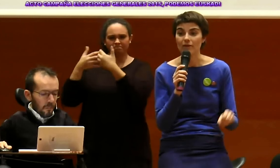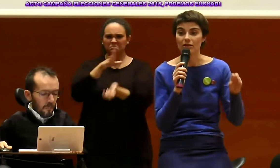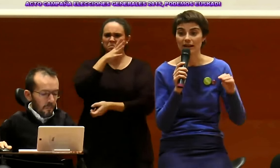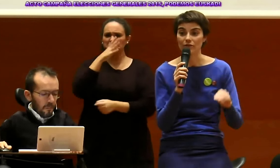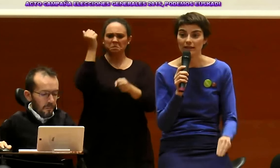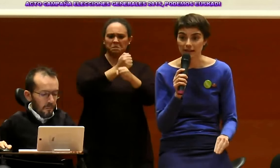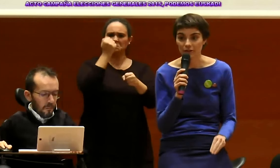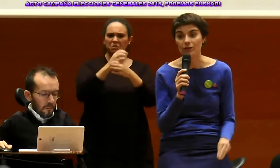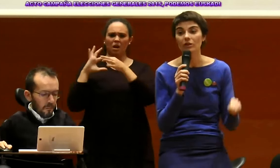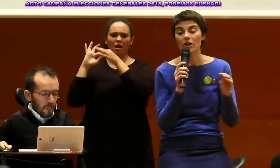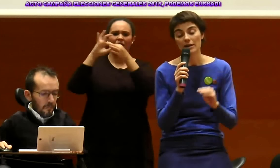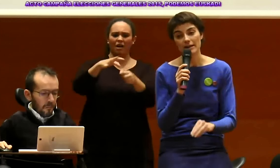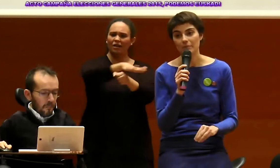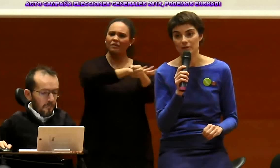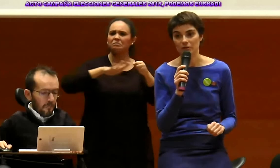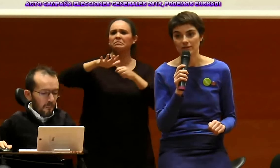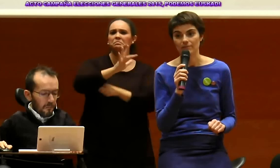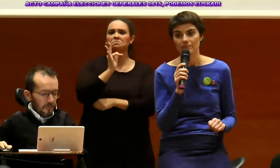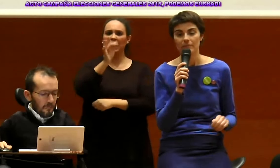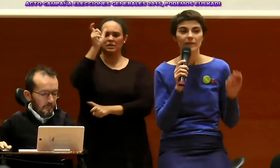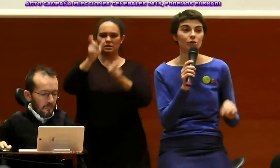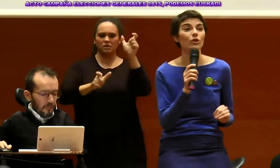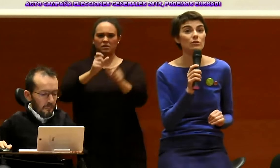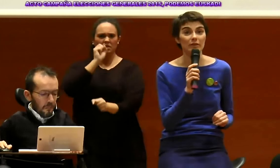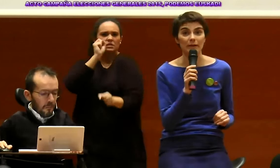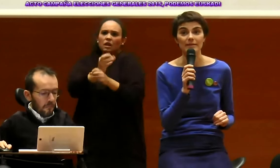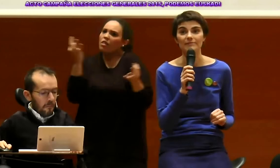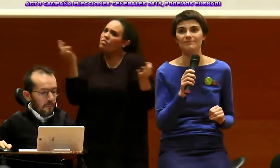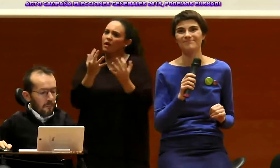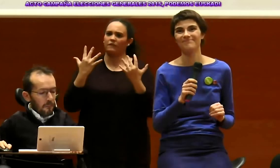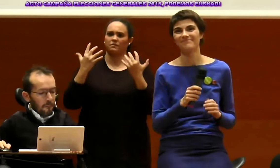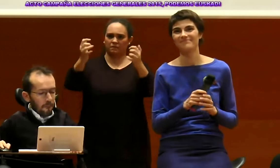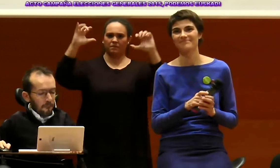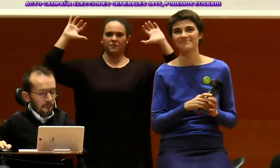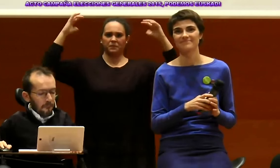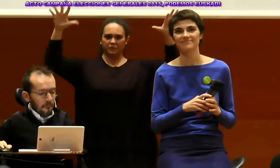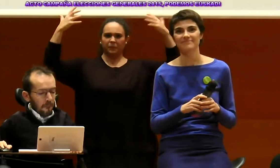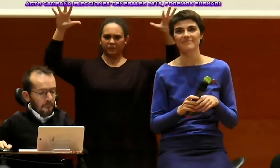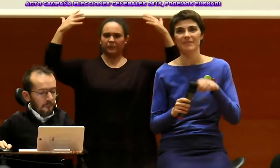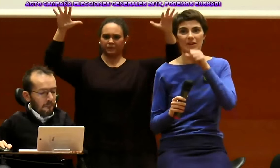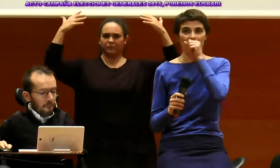los empleos ligados al territorio y a las personas? Y todo esto además...